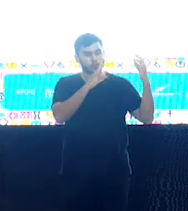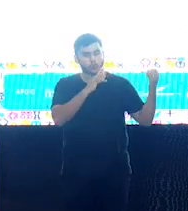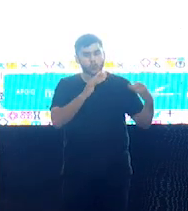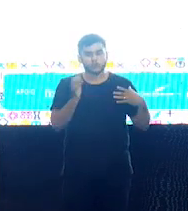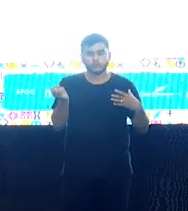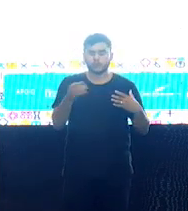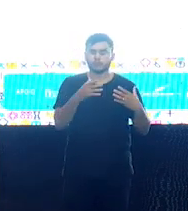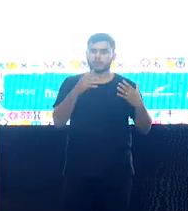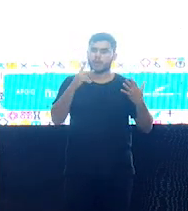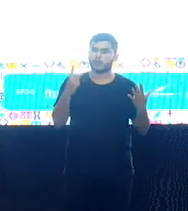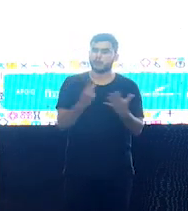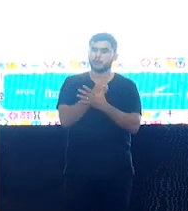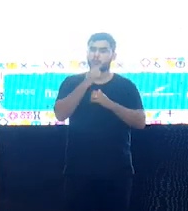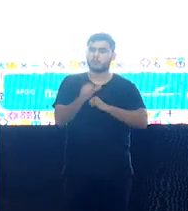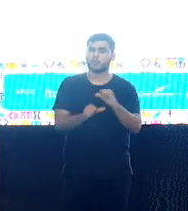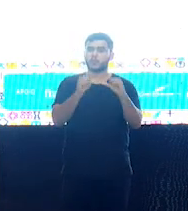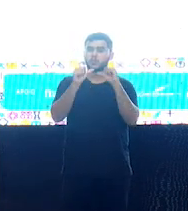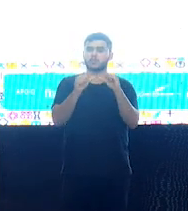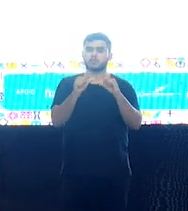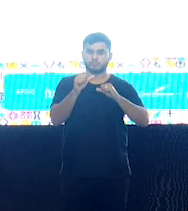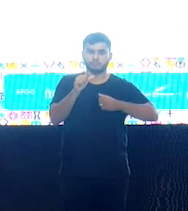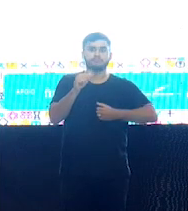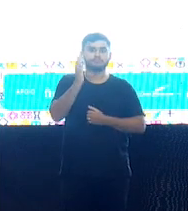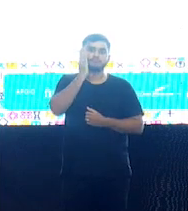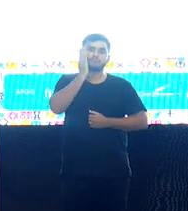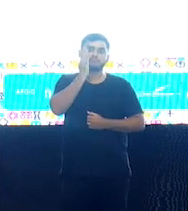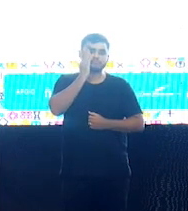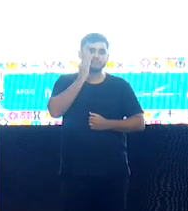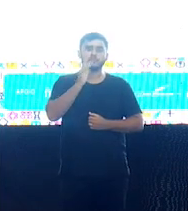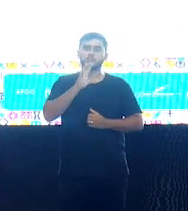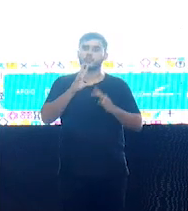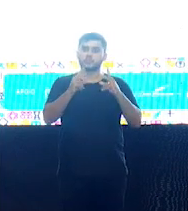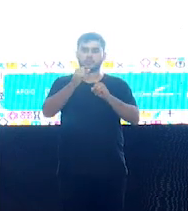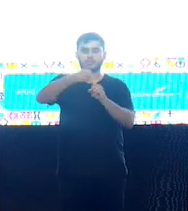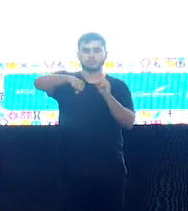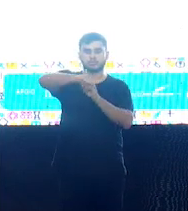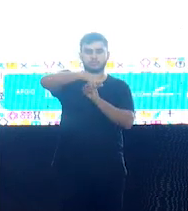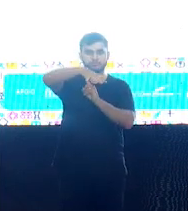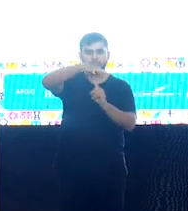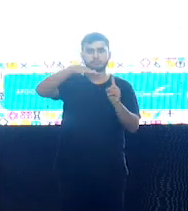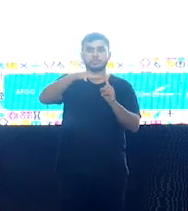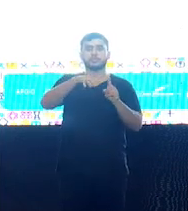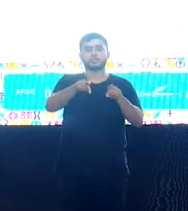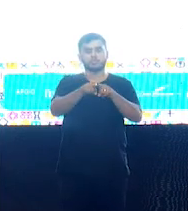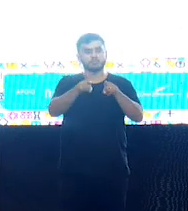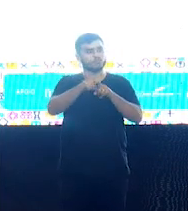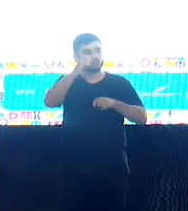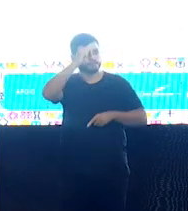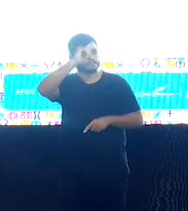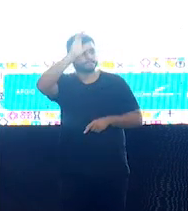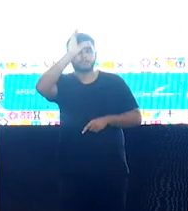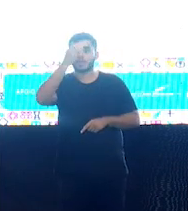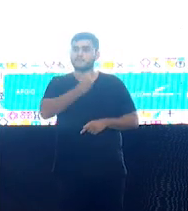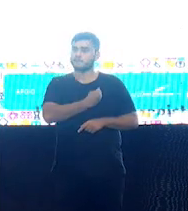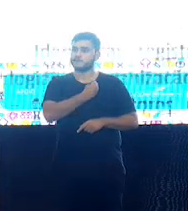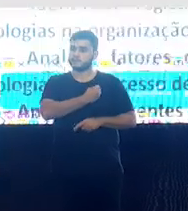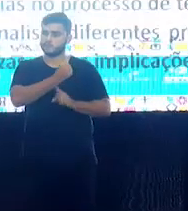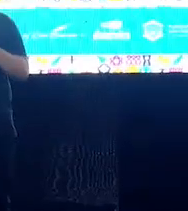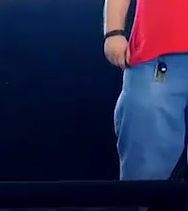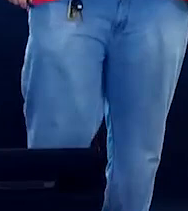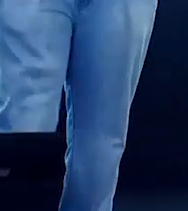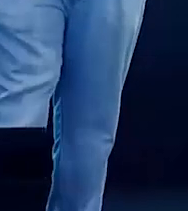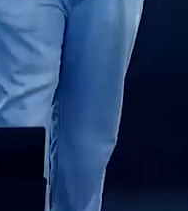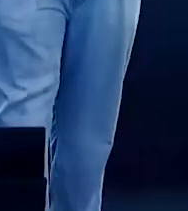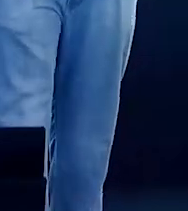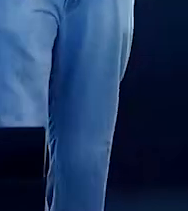seu impacto nos processos de produção, no desenvolvimento do conhecimento e da vida social. Com qual